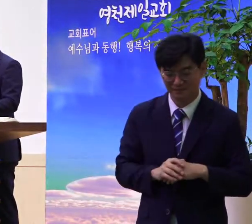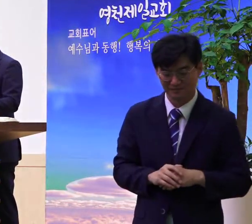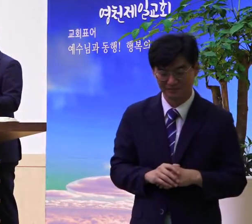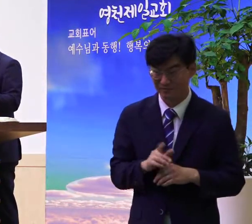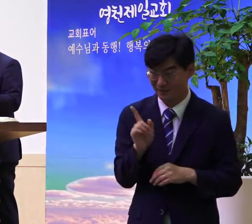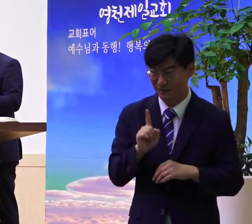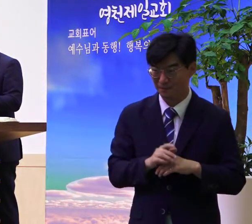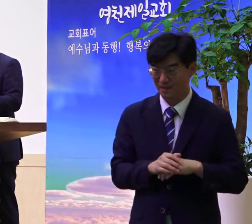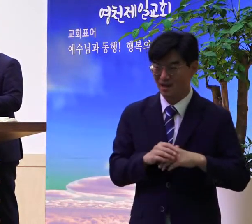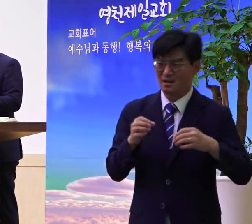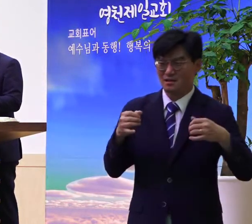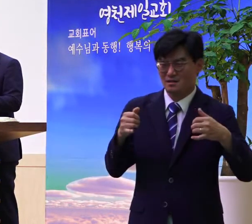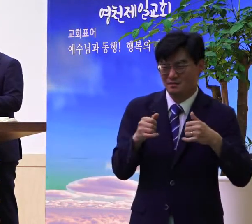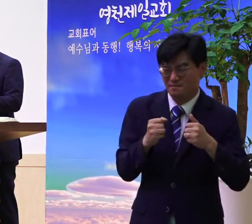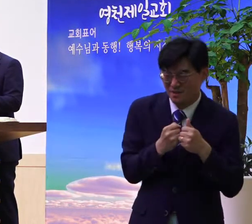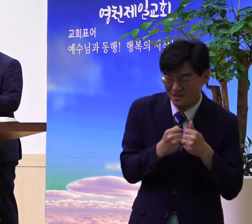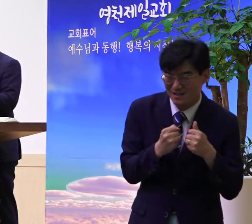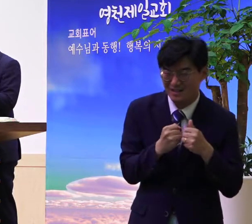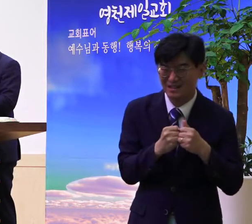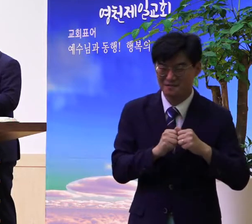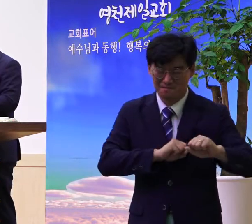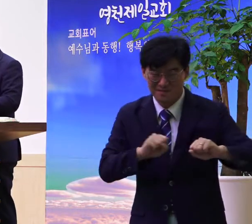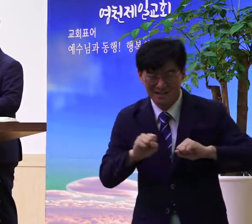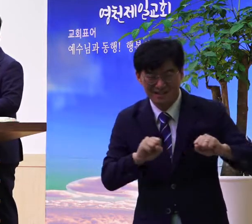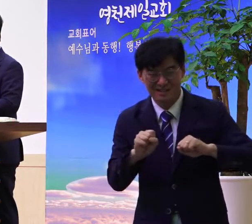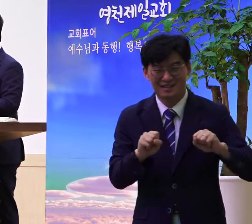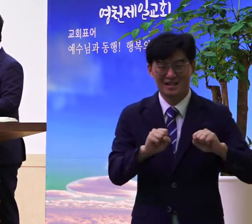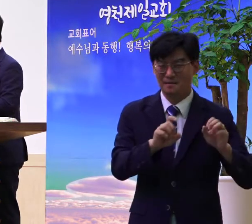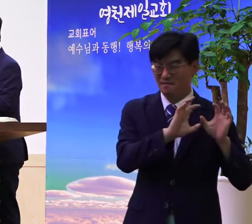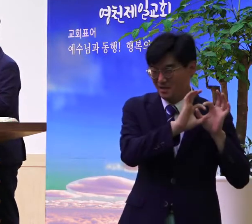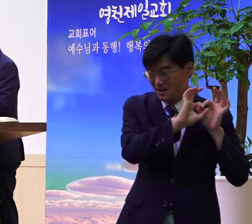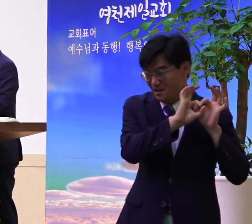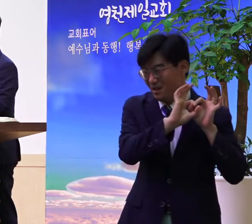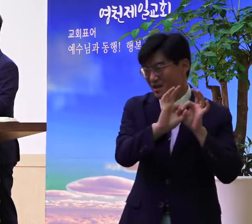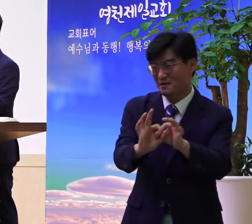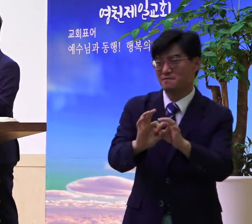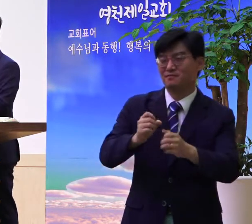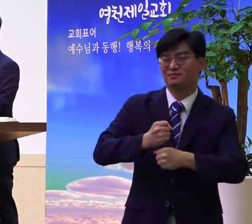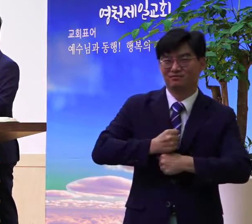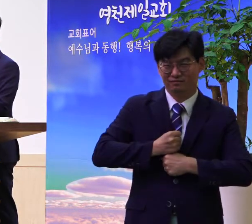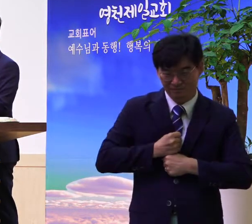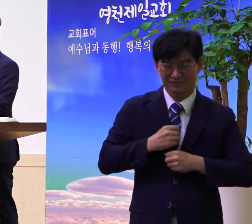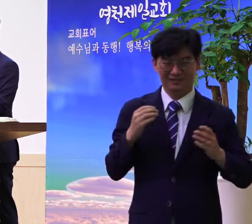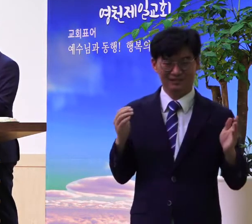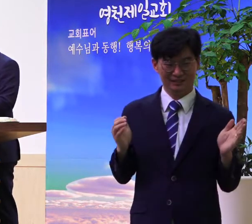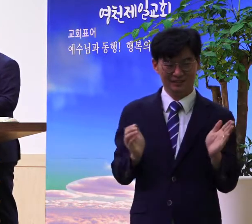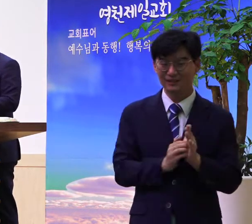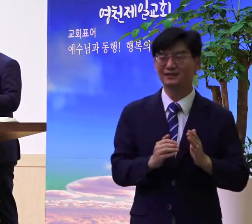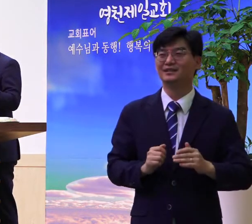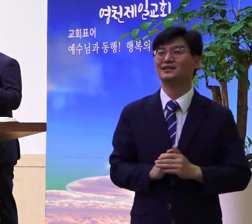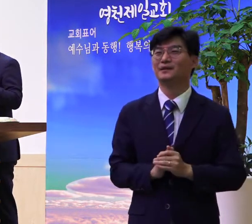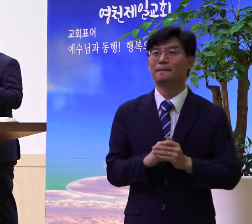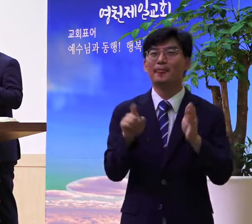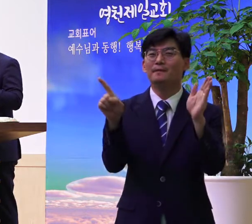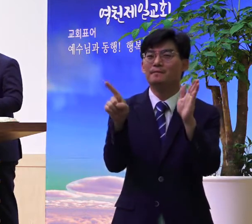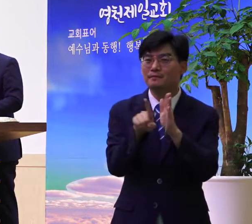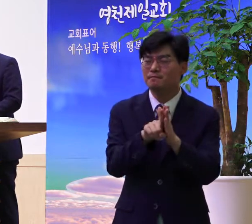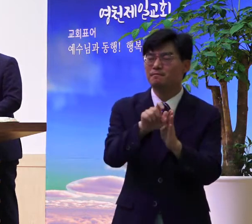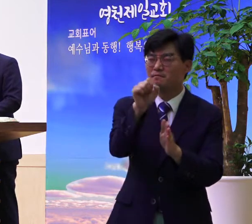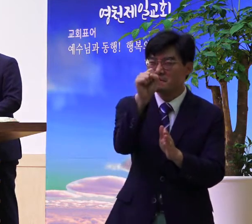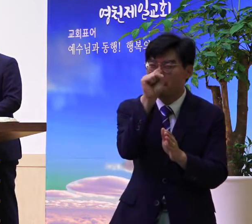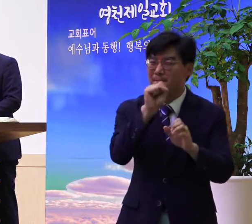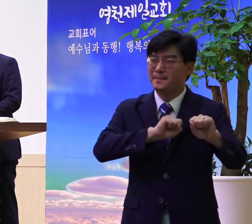보시면 싸웠고 그리고 달려갔고 그리고 지켰습니다. 믿음의 선한 싸움을